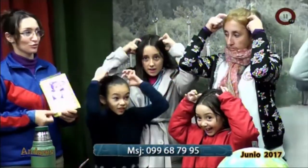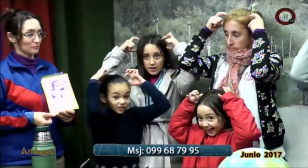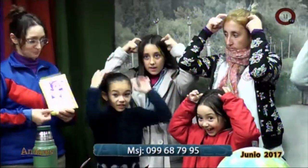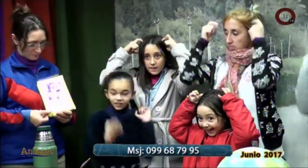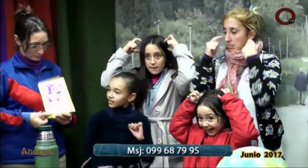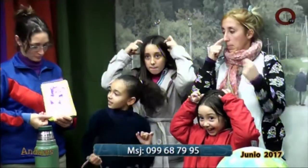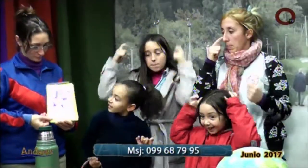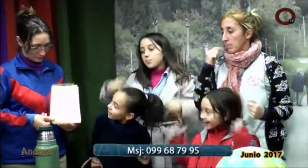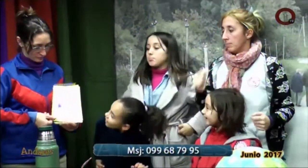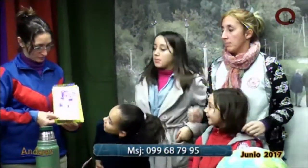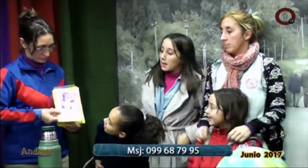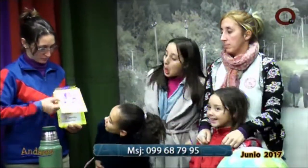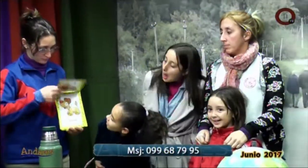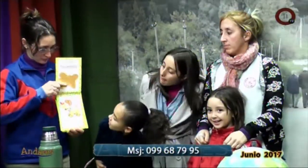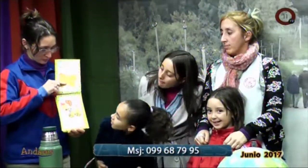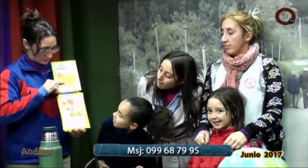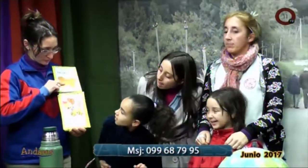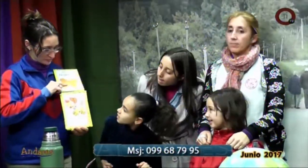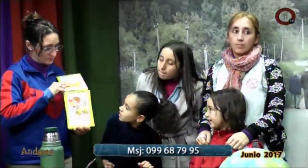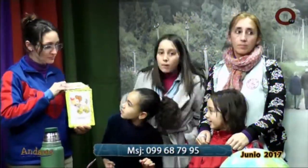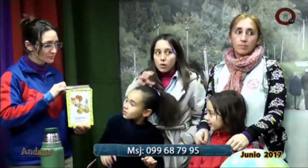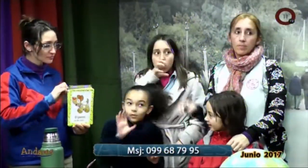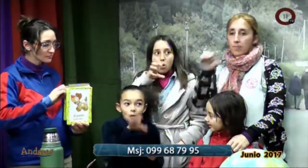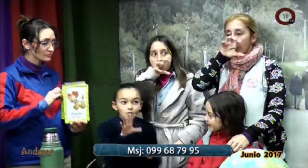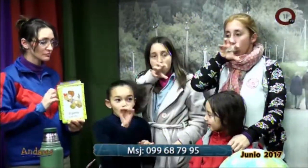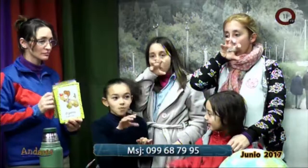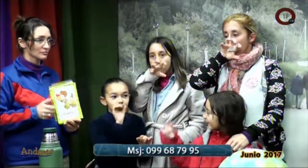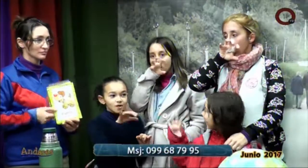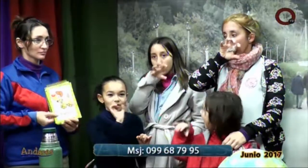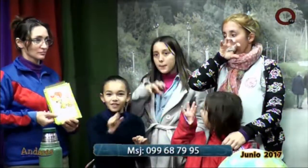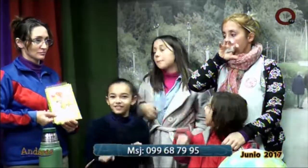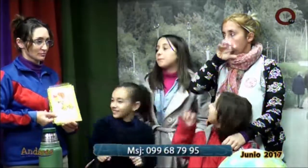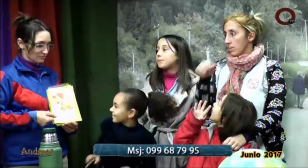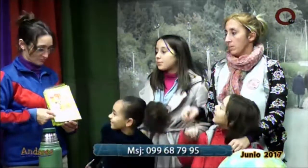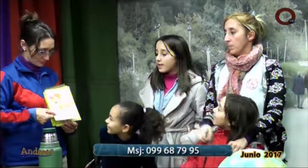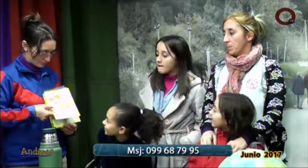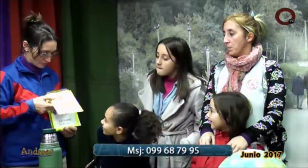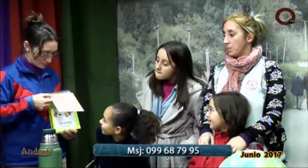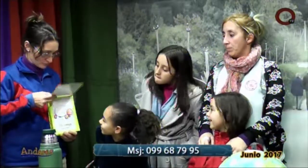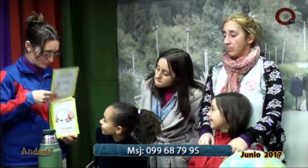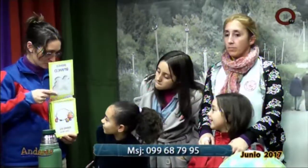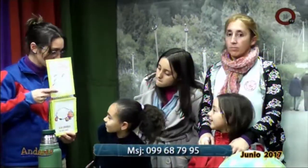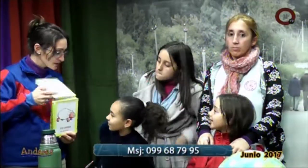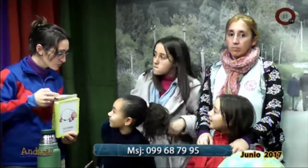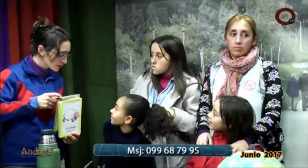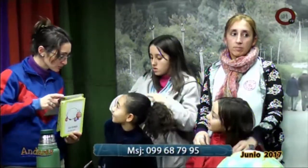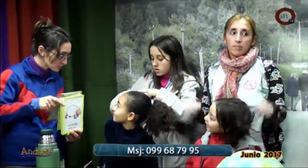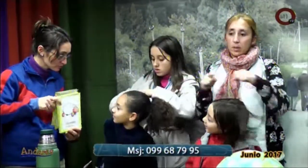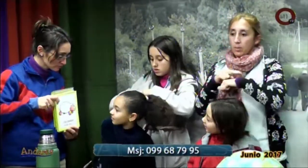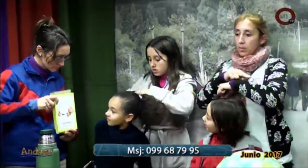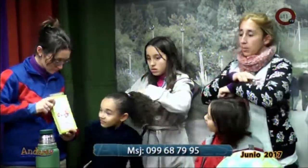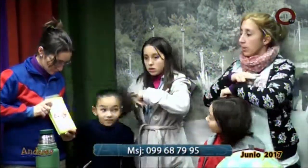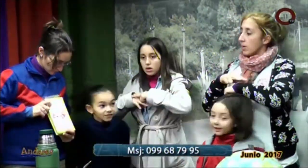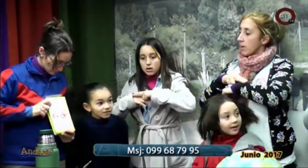¿ aslında? ¿En qué Yo voy a mostrar más A ver